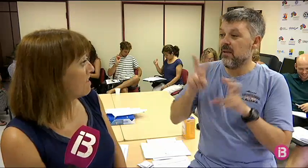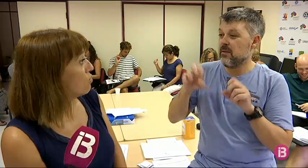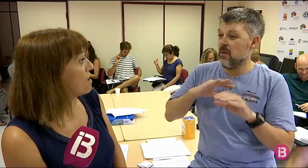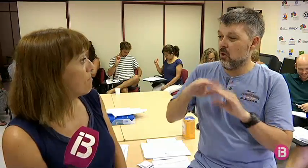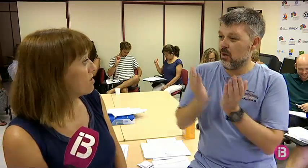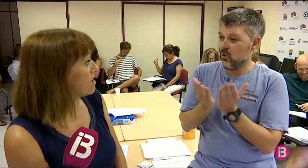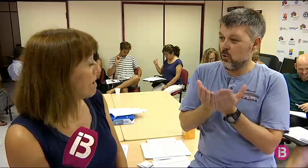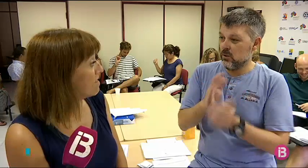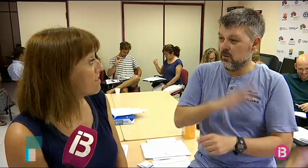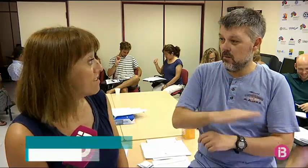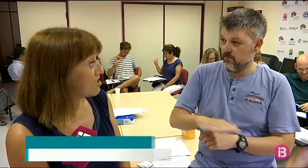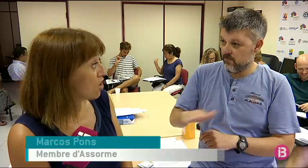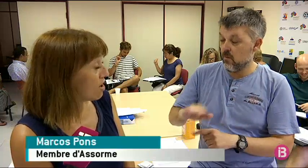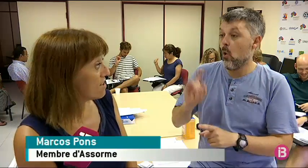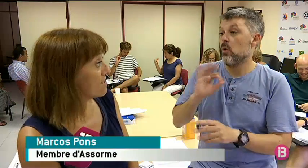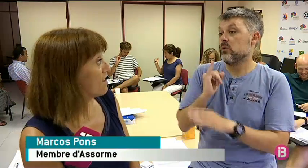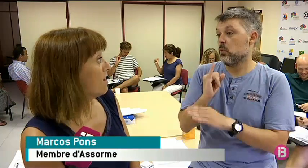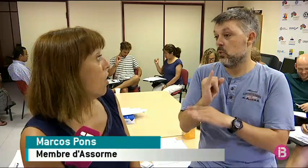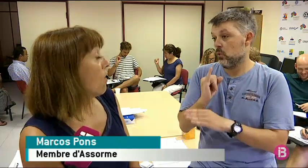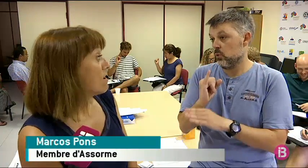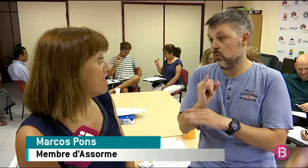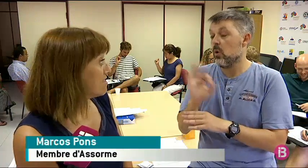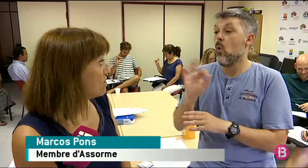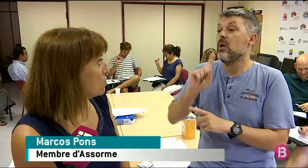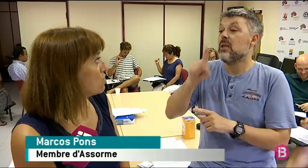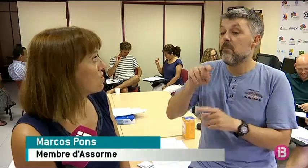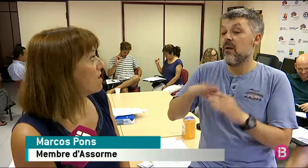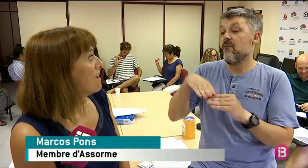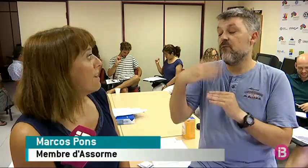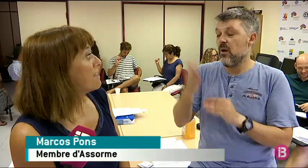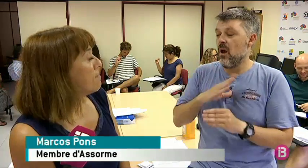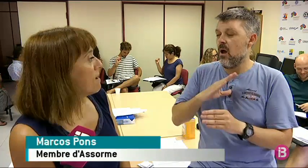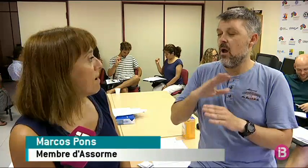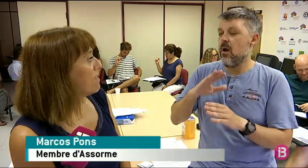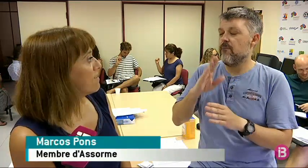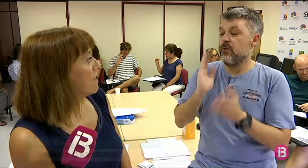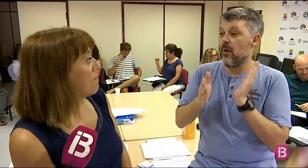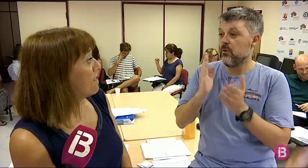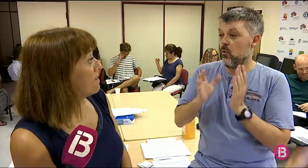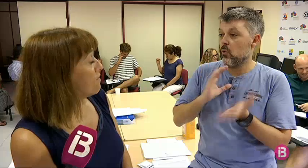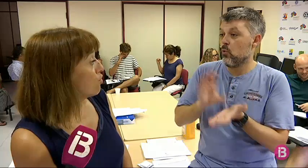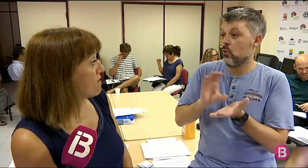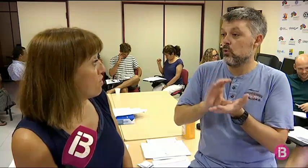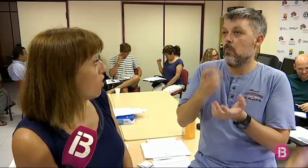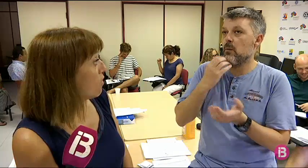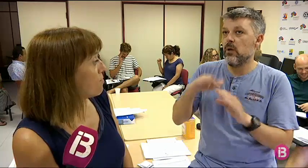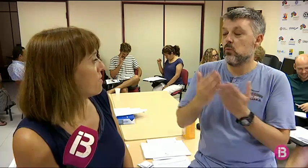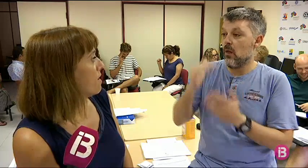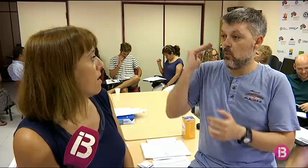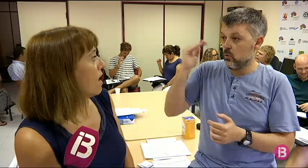hagut moltes demandes a les escoles o als instituts, i també a vegades hi ha demandes de formació